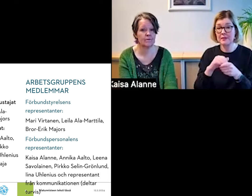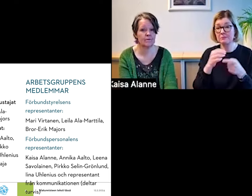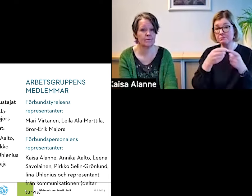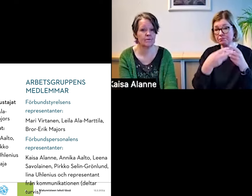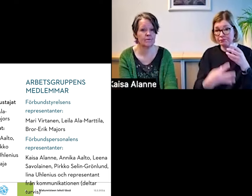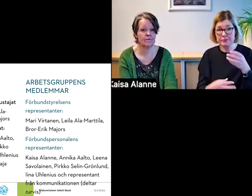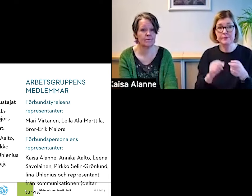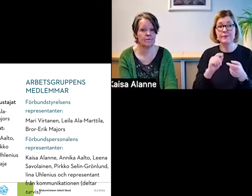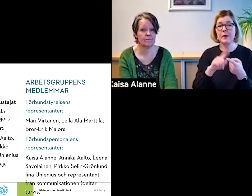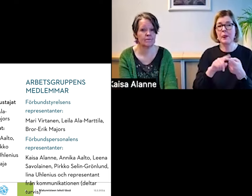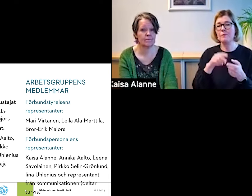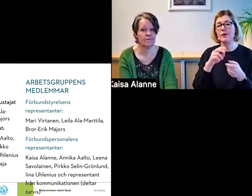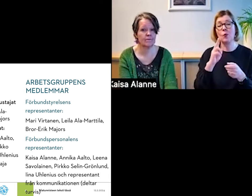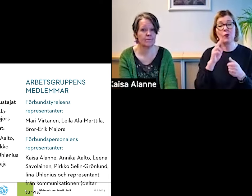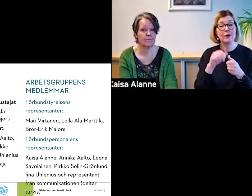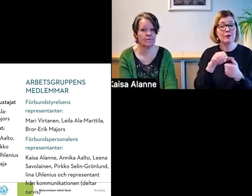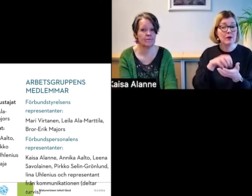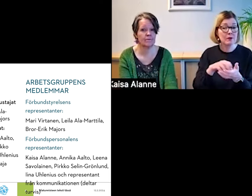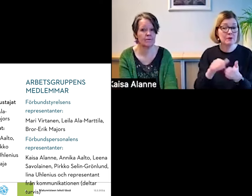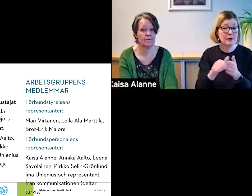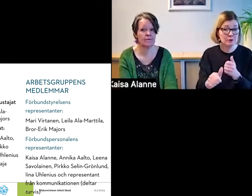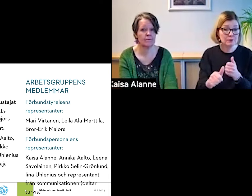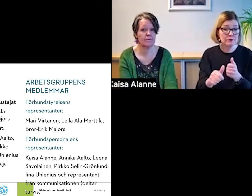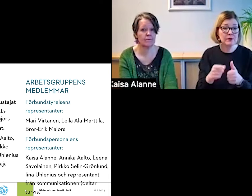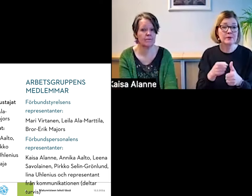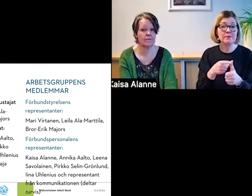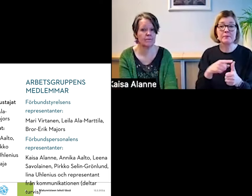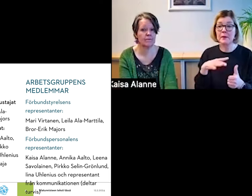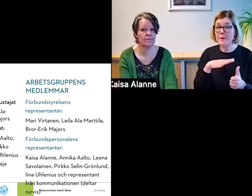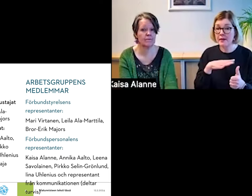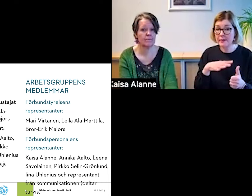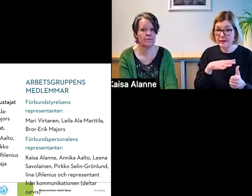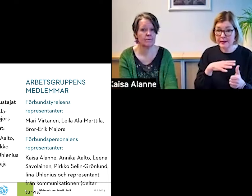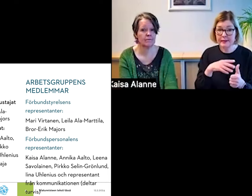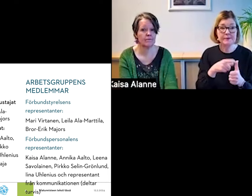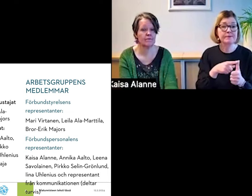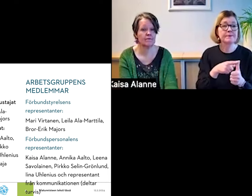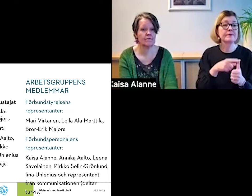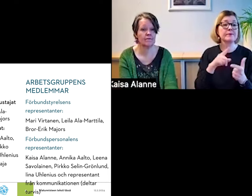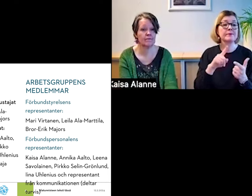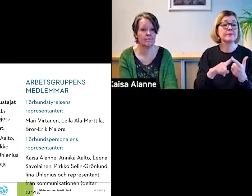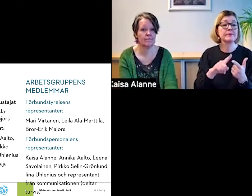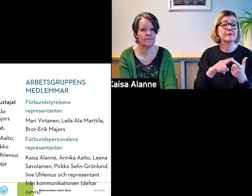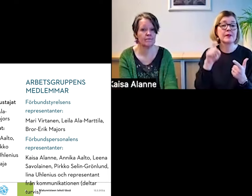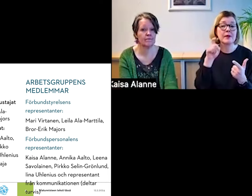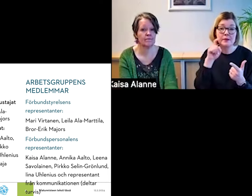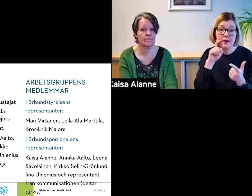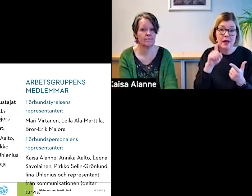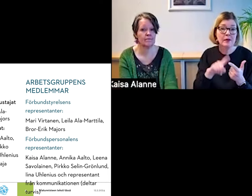Elvytystyöryhmän jäsenet on lueteltuina tuossa. Siellä on edustusta Kureliiton hallituksesta Mari